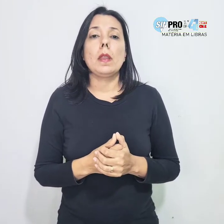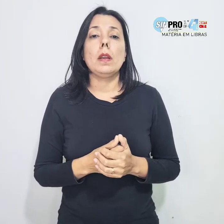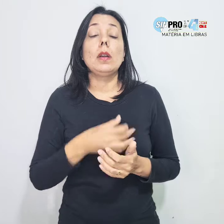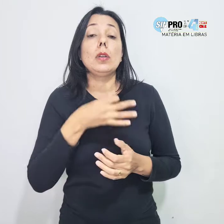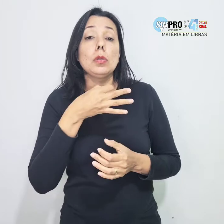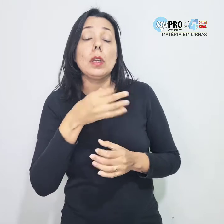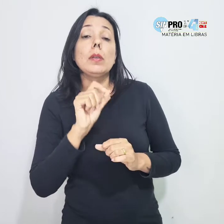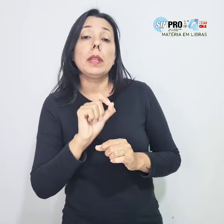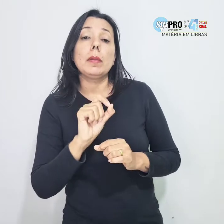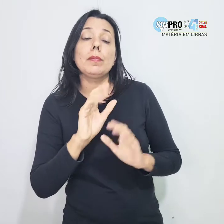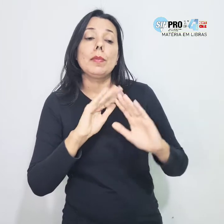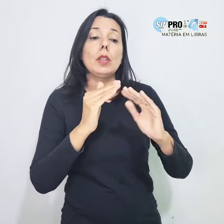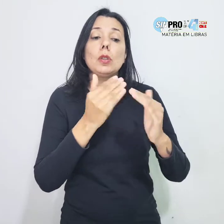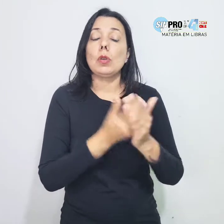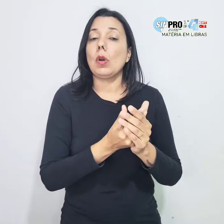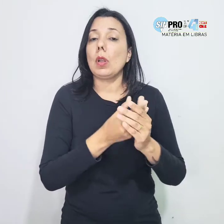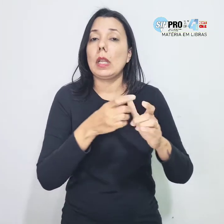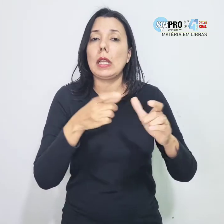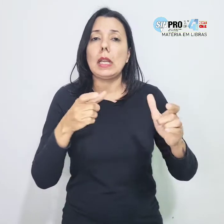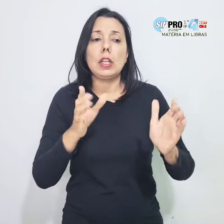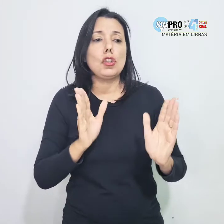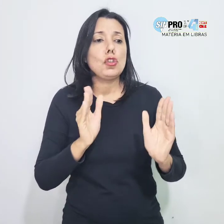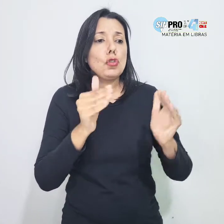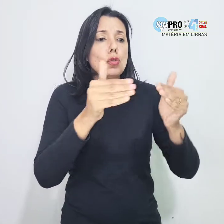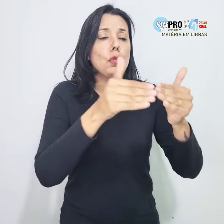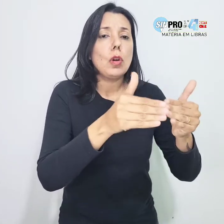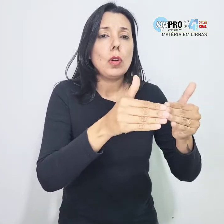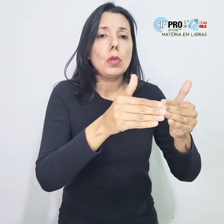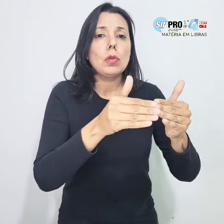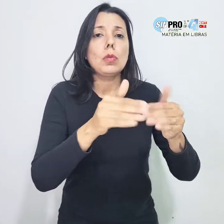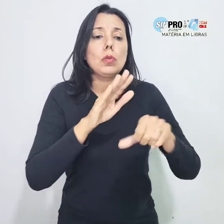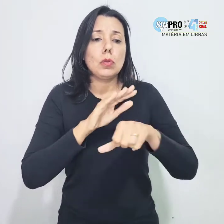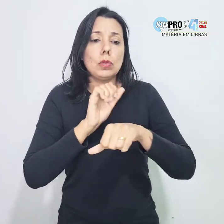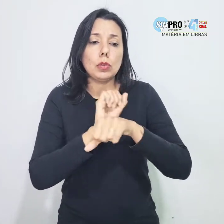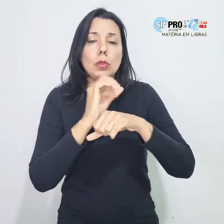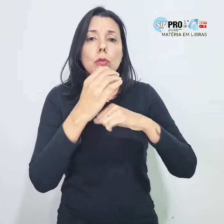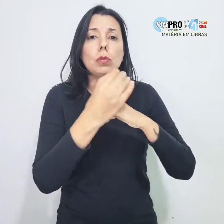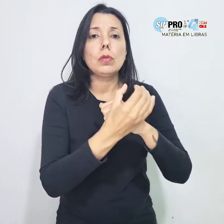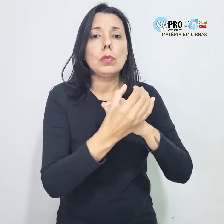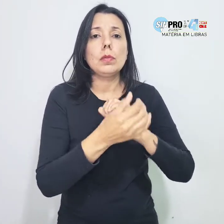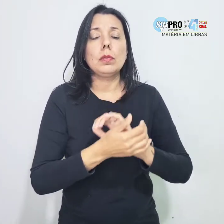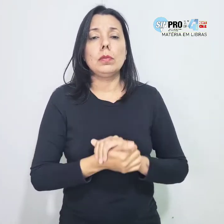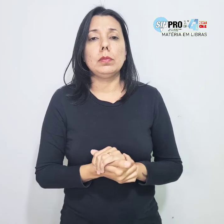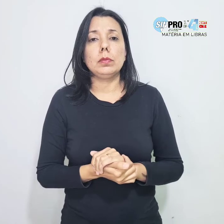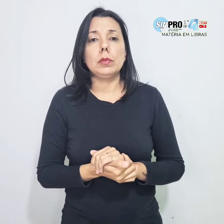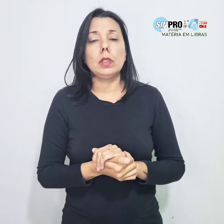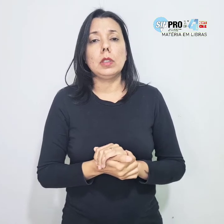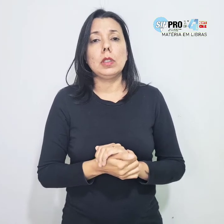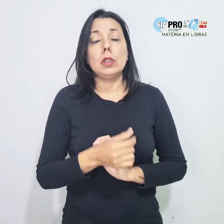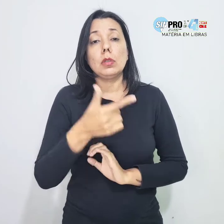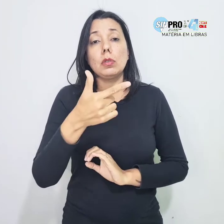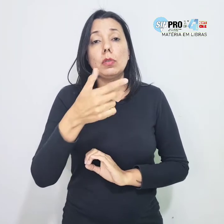sugere que as escolas não foram grande foco de infecção de coronavírus, com apenas 25